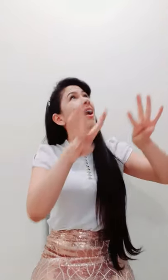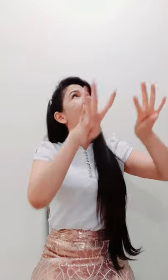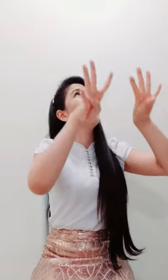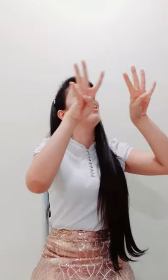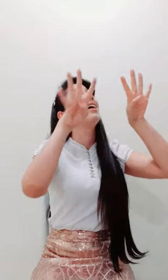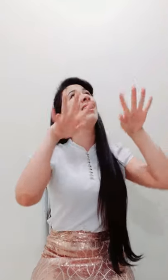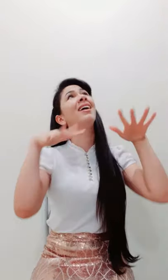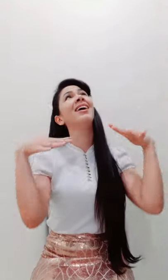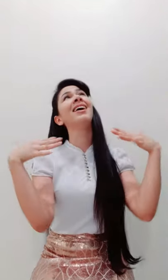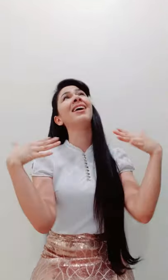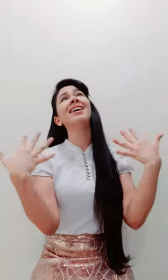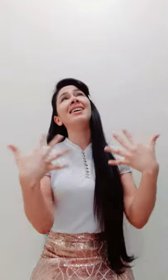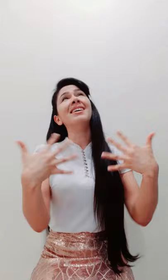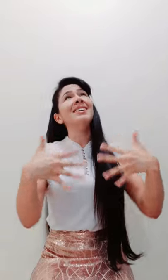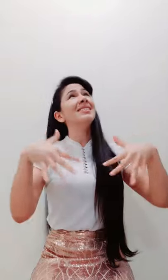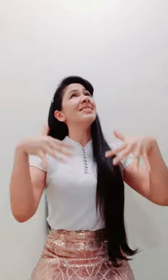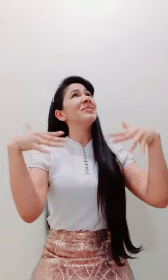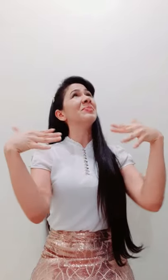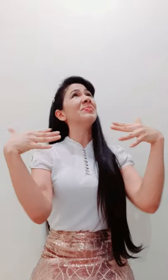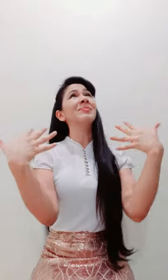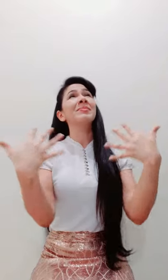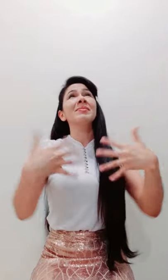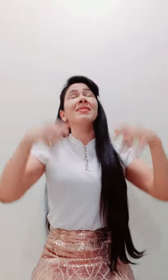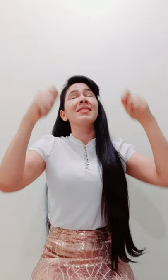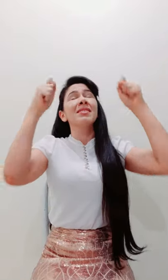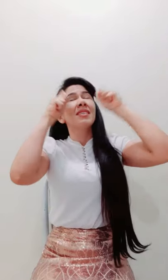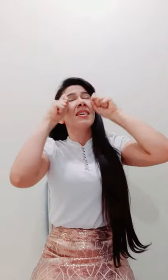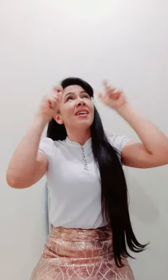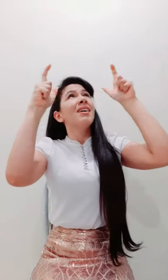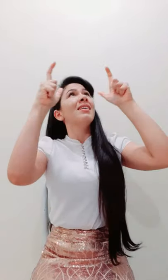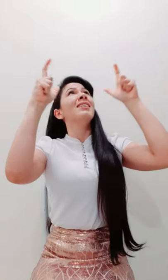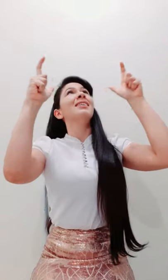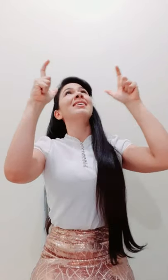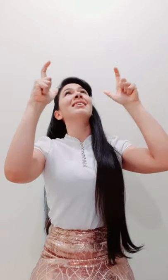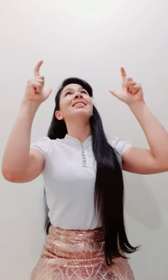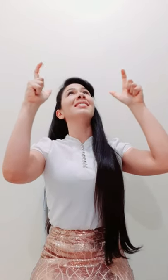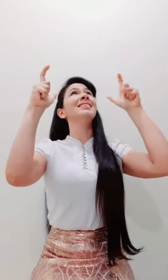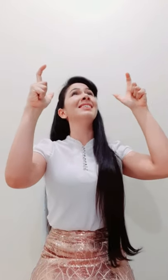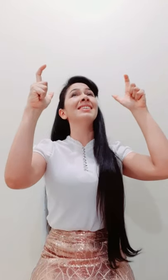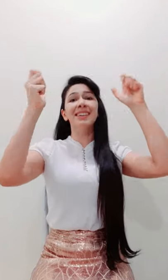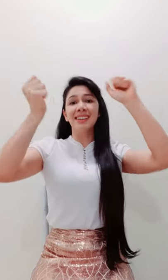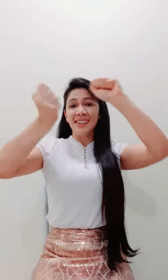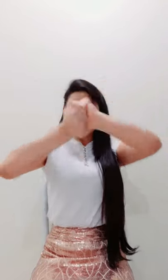Oriente E até no Ocidente